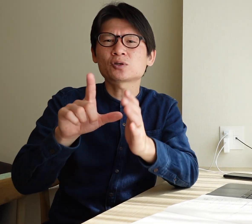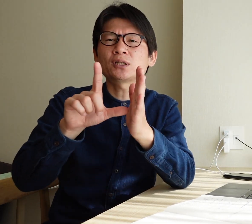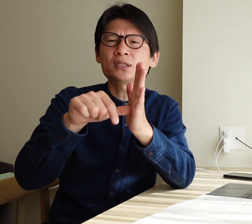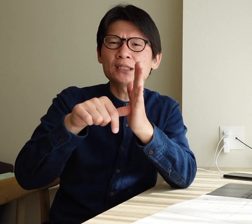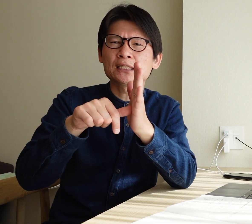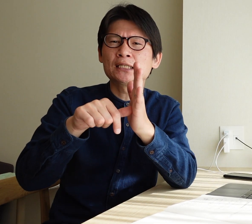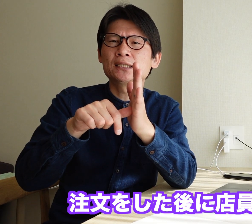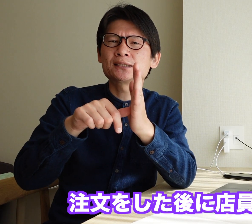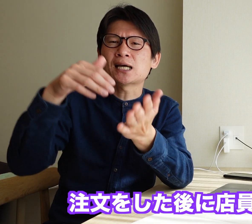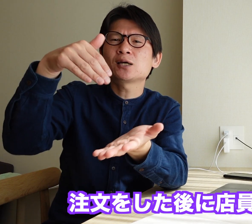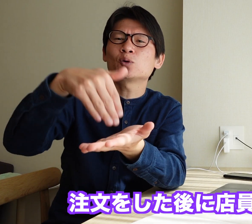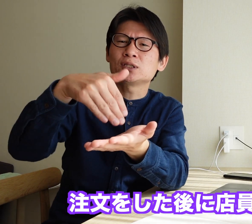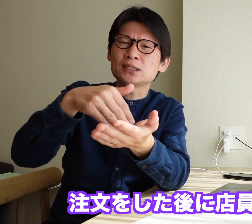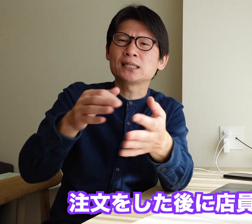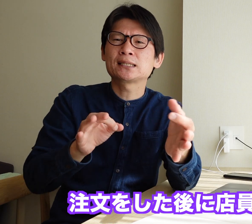に最後に